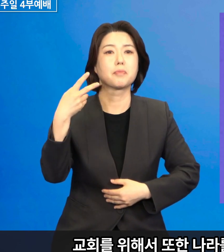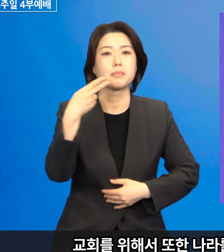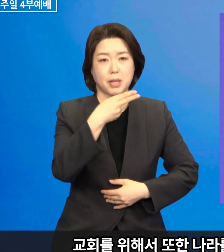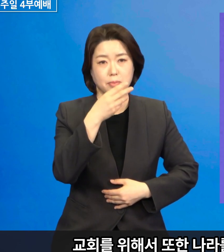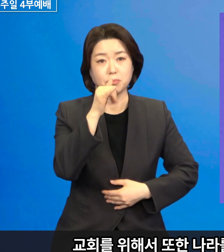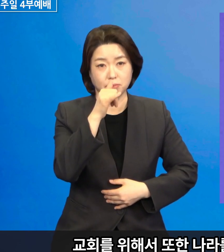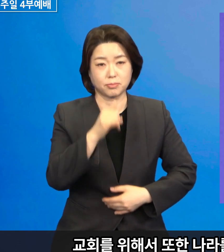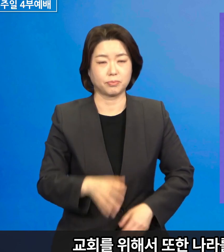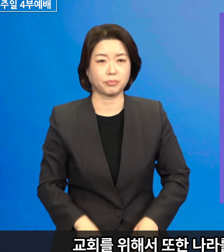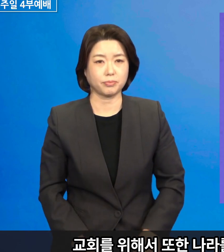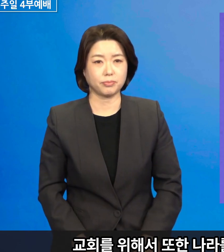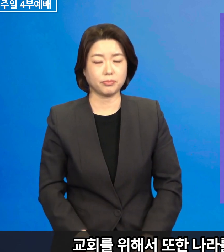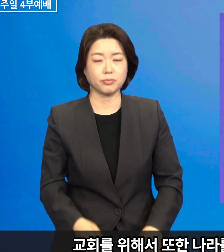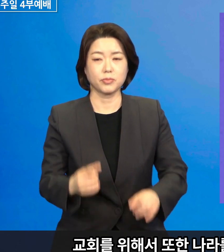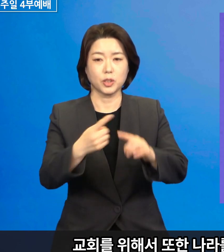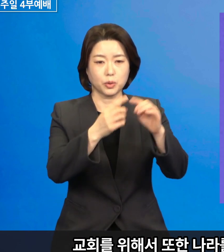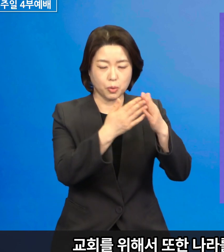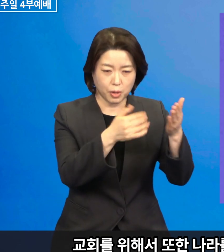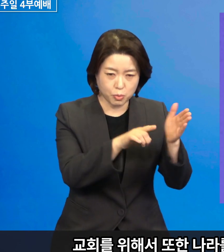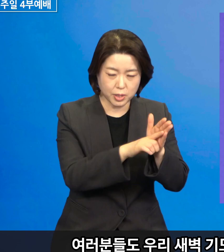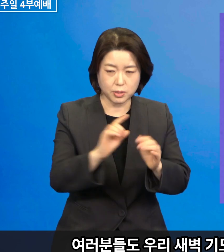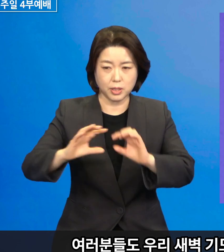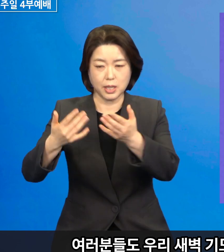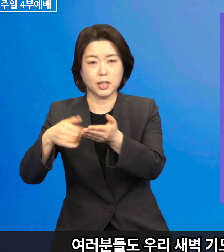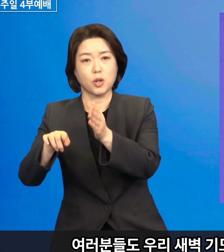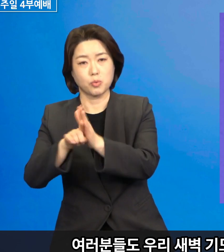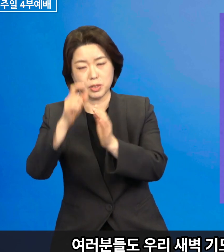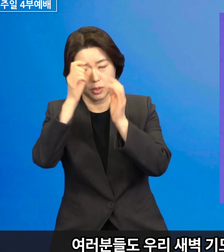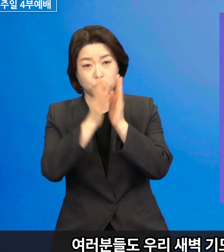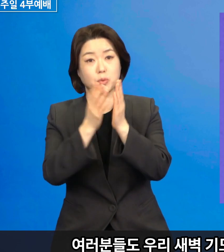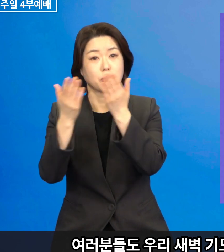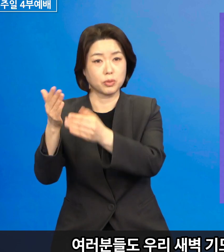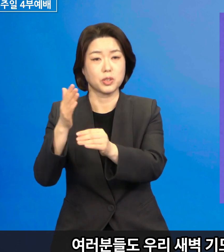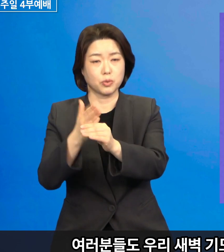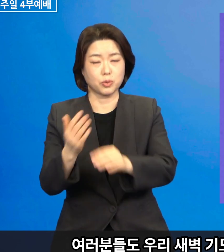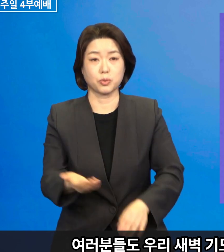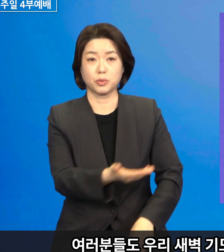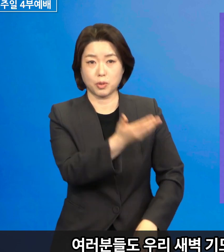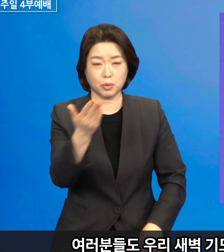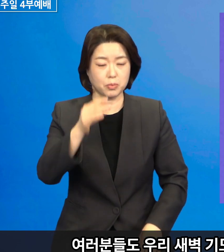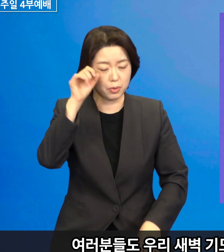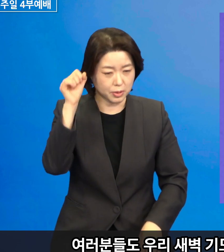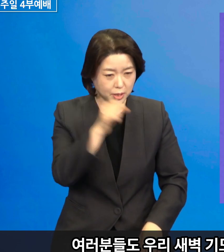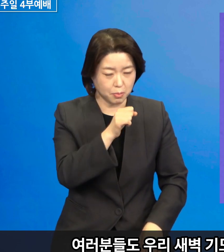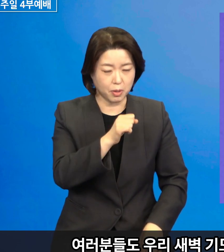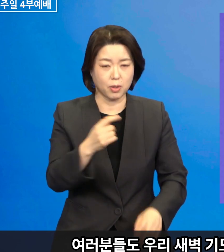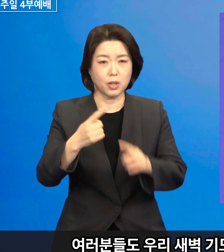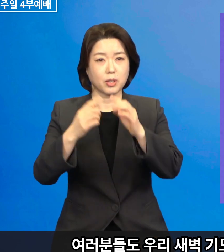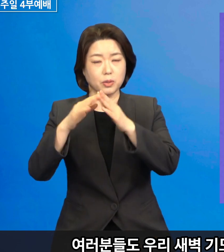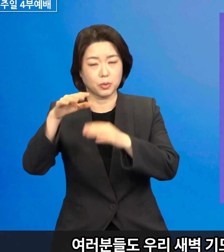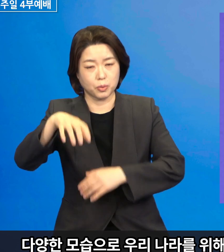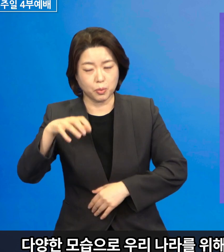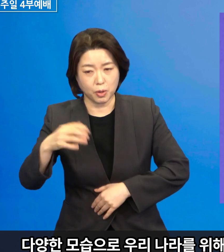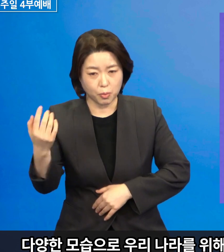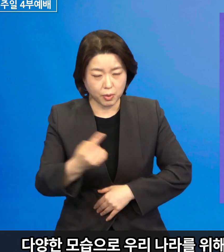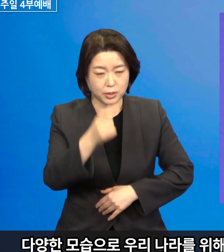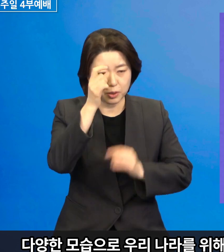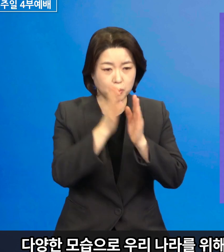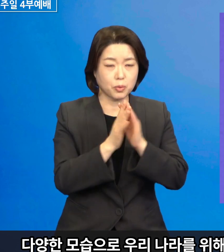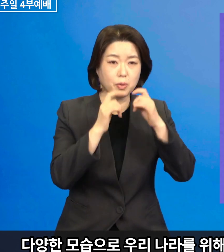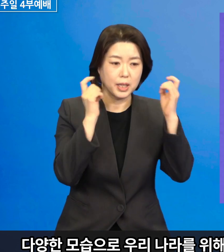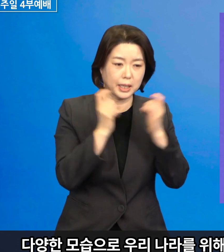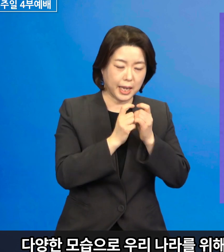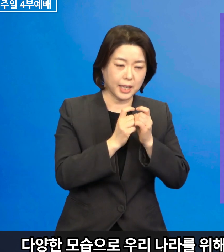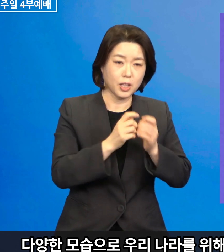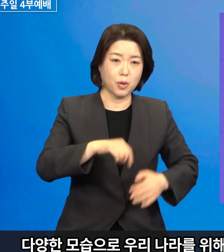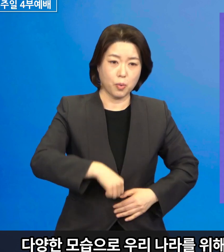위해서 또한 나라를 위해서 기도하고 있습니다. 여러분들도 우리 새벽 기도회 또 성전 기도, 골방 기도 다양한